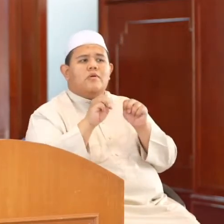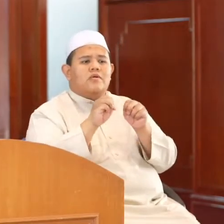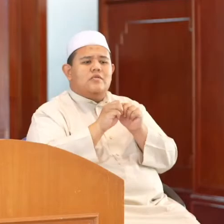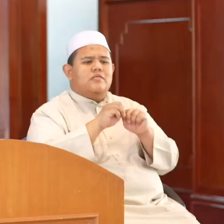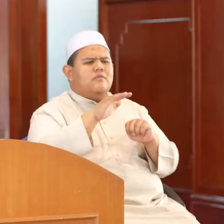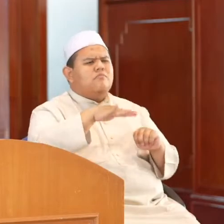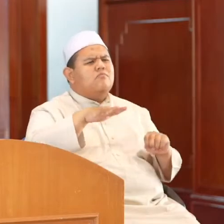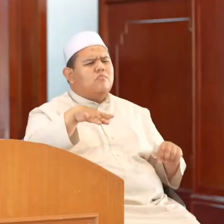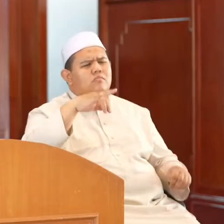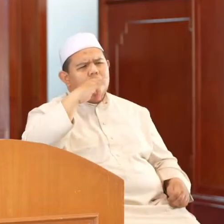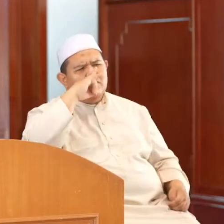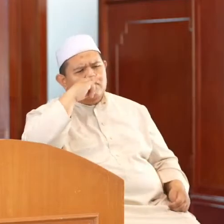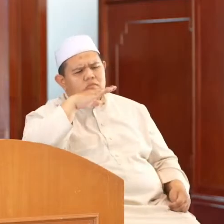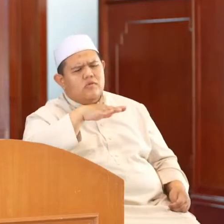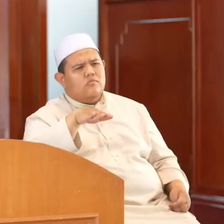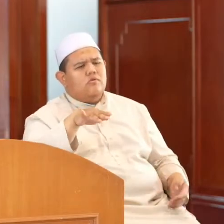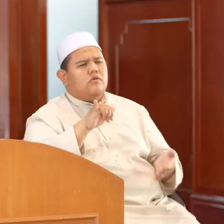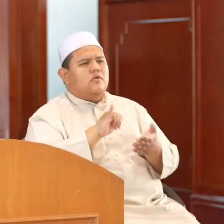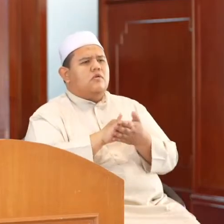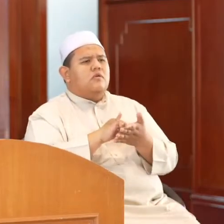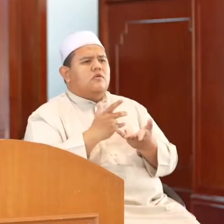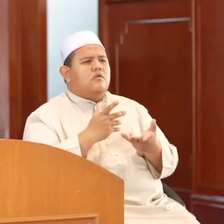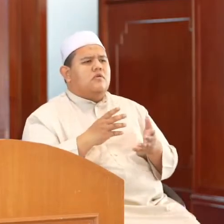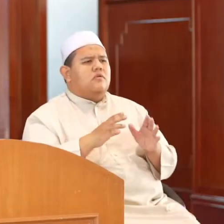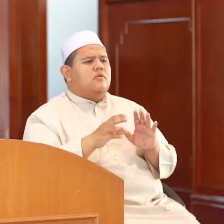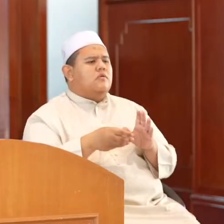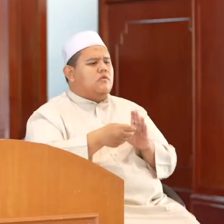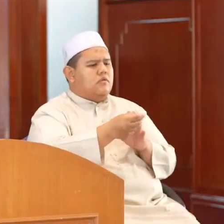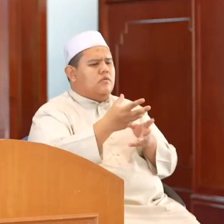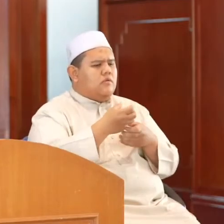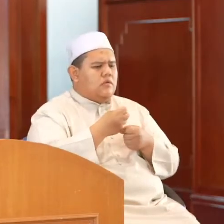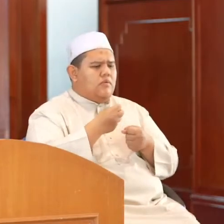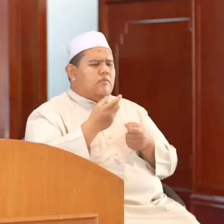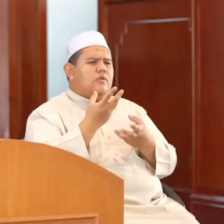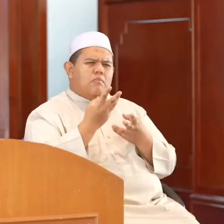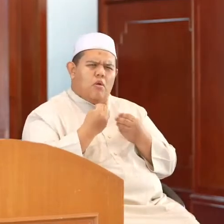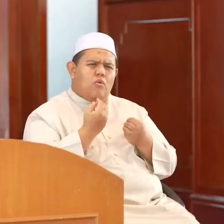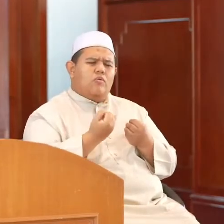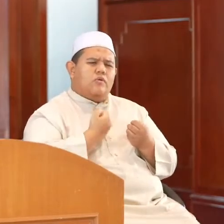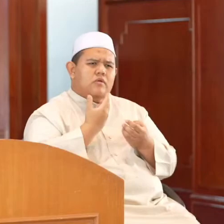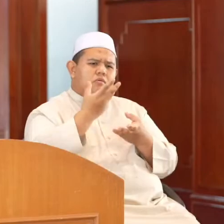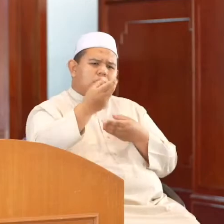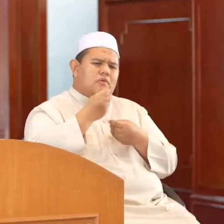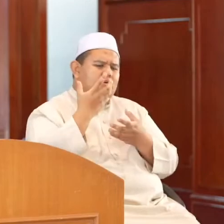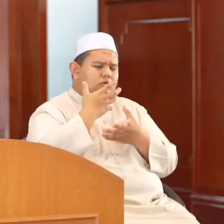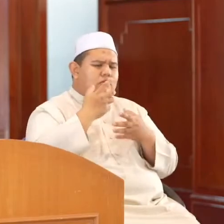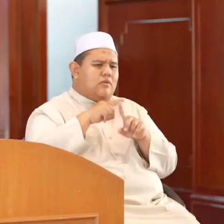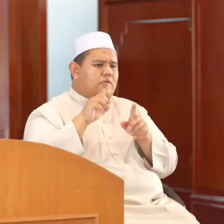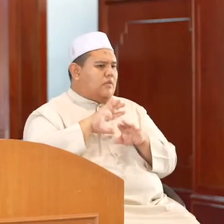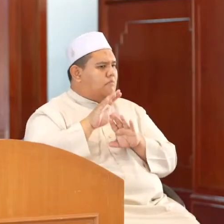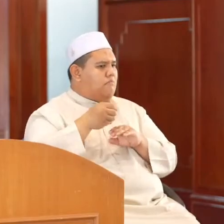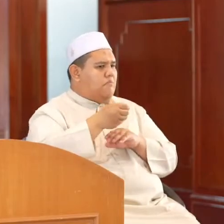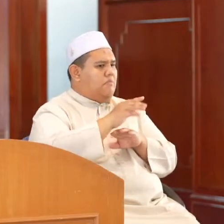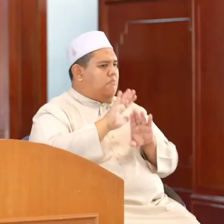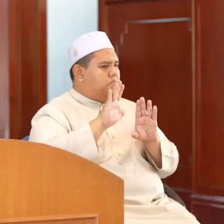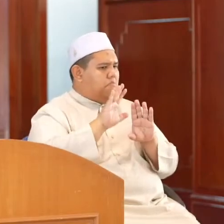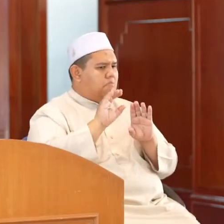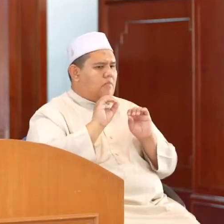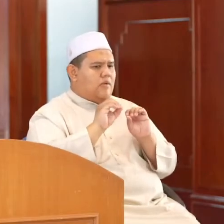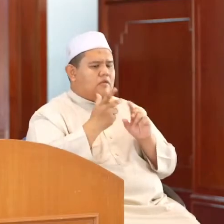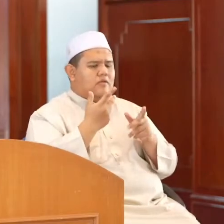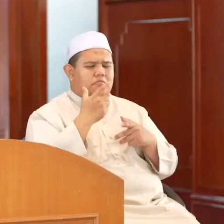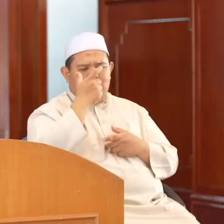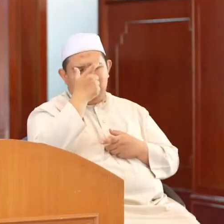dia apa yang dia nak suka, kita tak bagi dia sedih. Ini budak-budak. Kalau kita